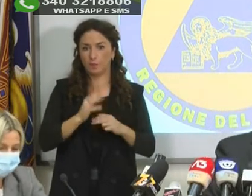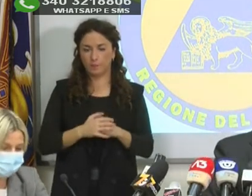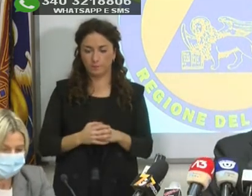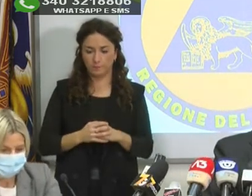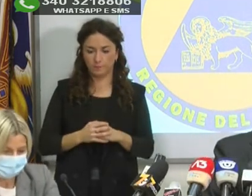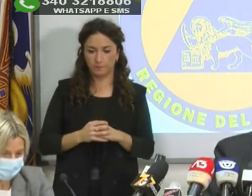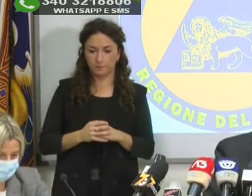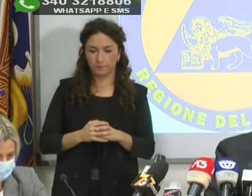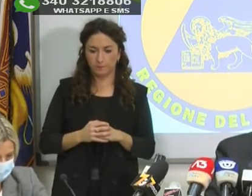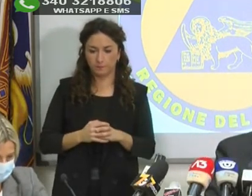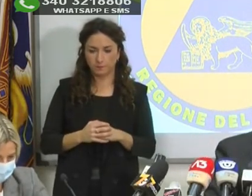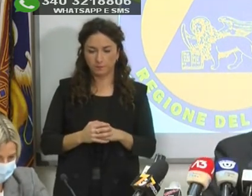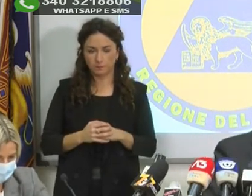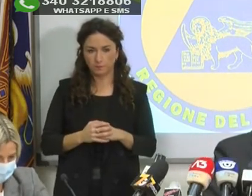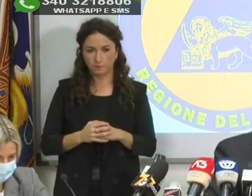e